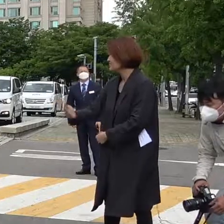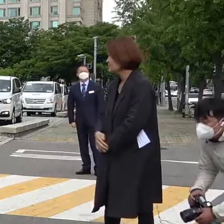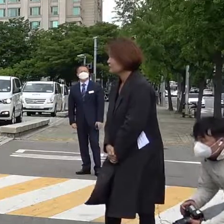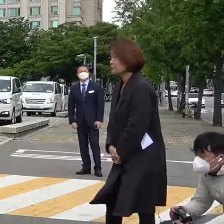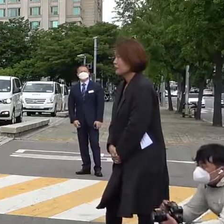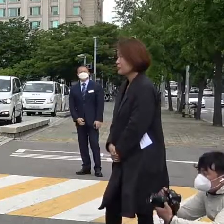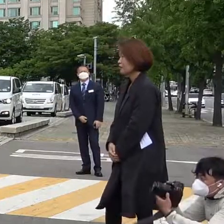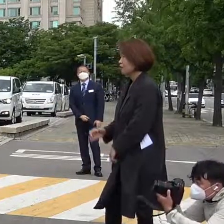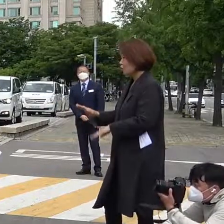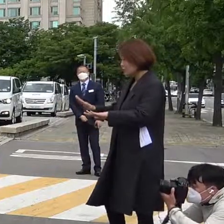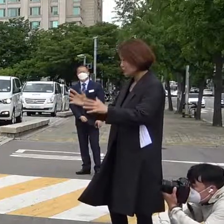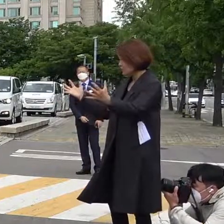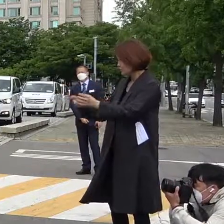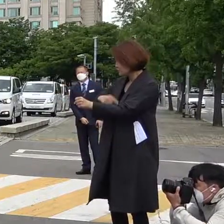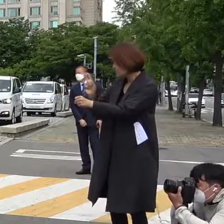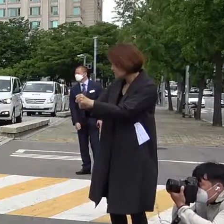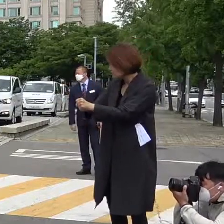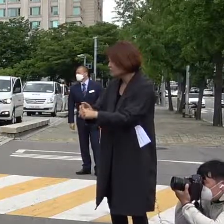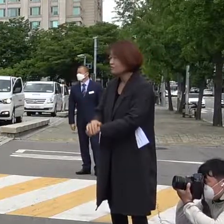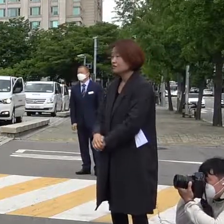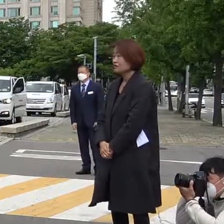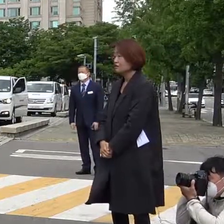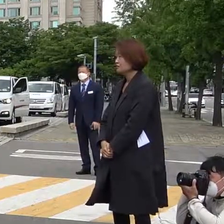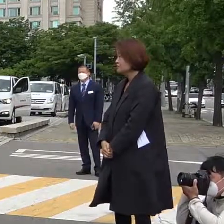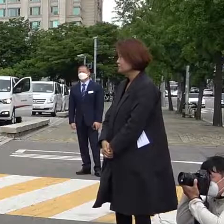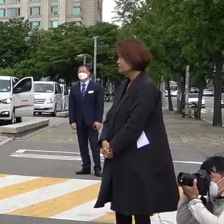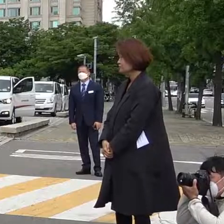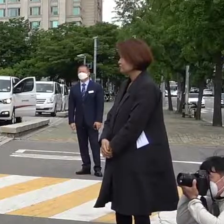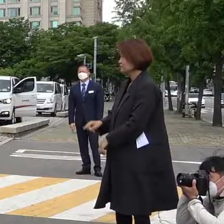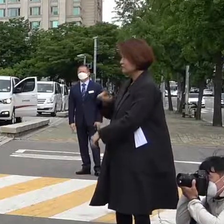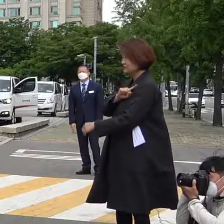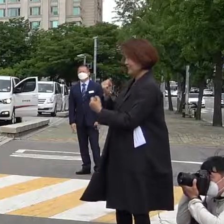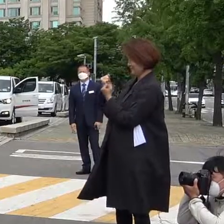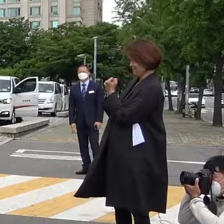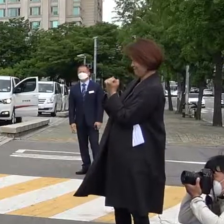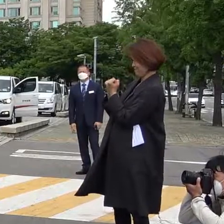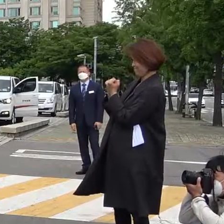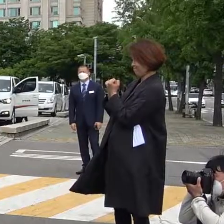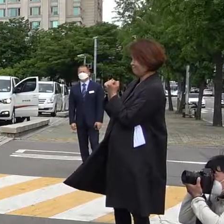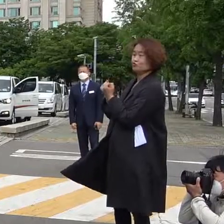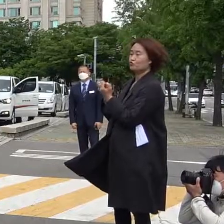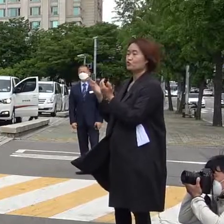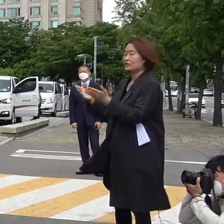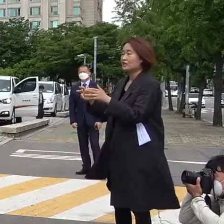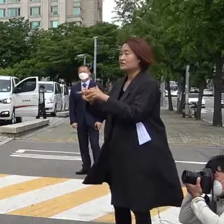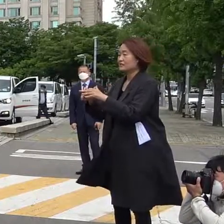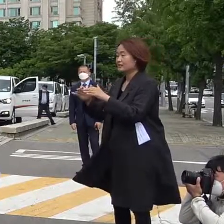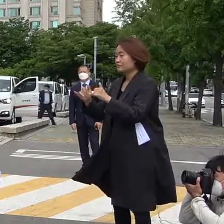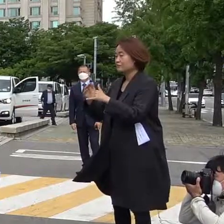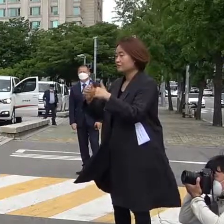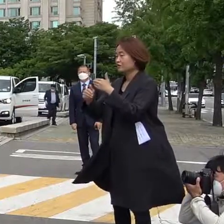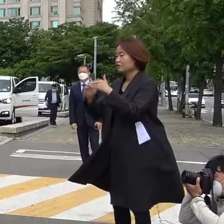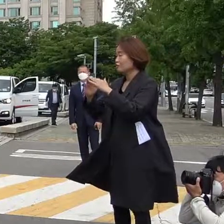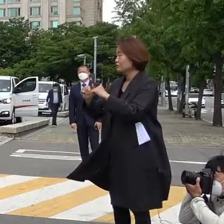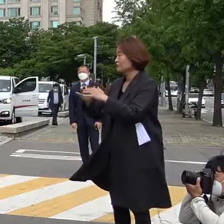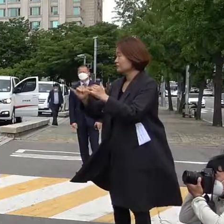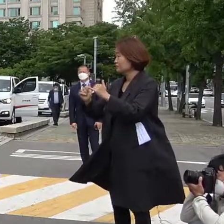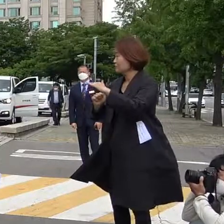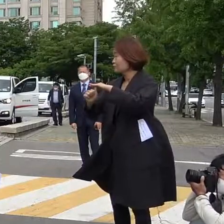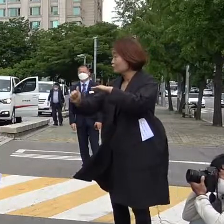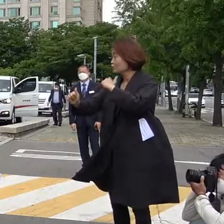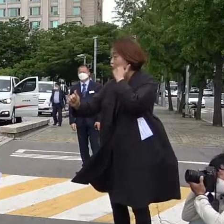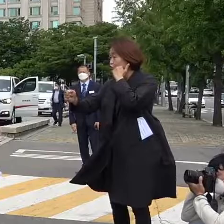이 그 취지를, 오늘 우리가 왜 여기 왔는지 취지를 먼저 우리 그 장애벽을 없는 사람들 대표를 맡고